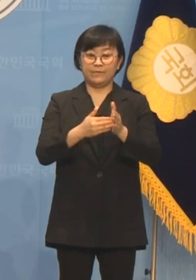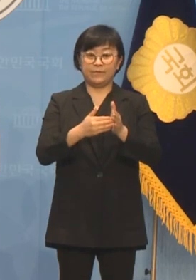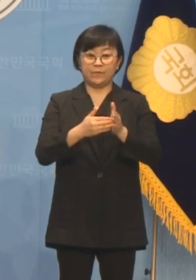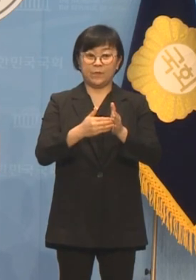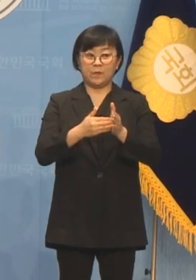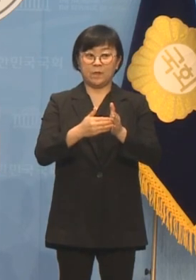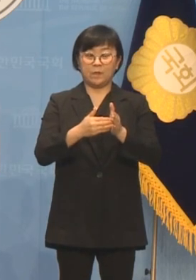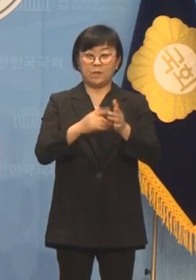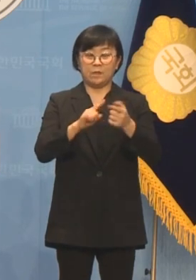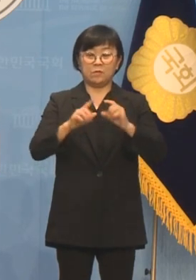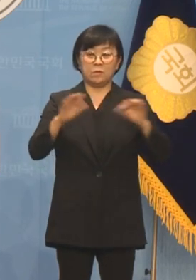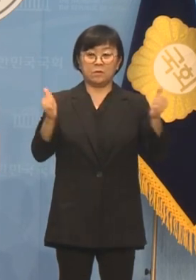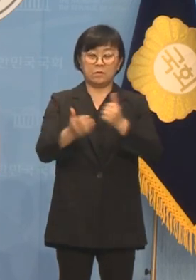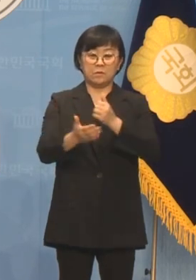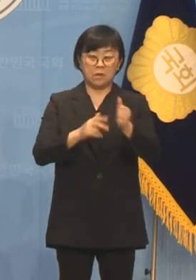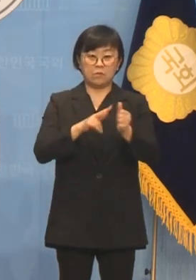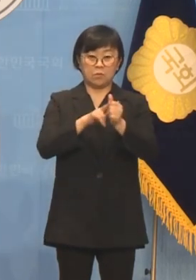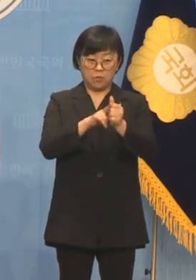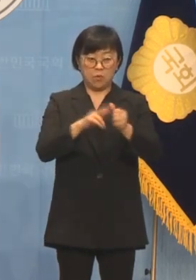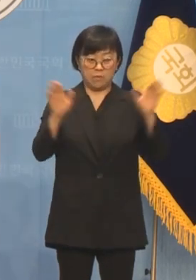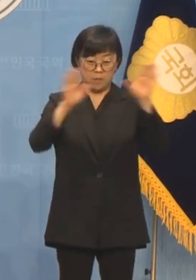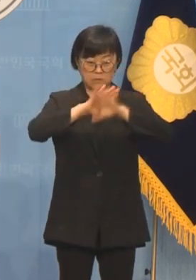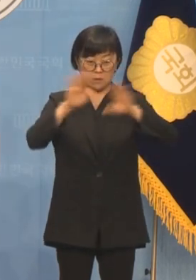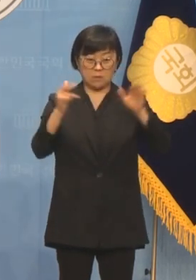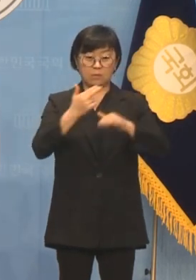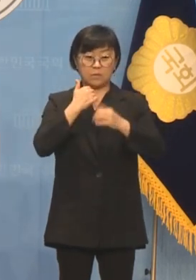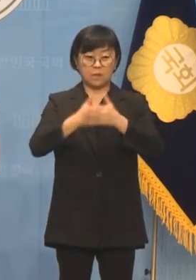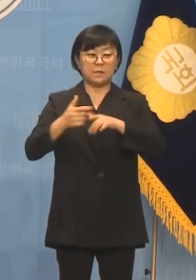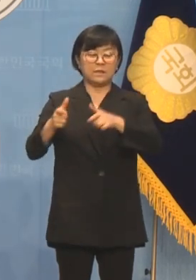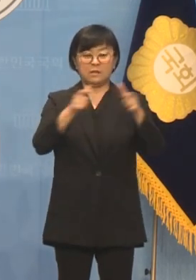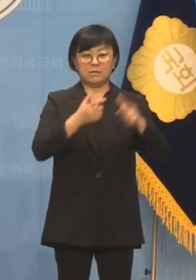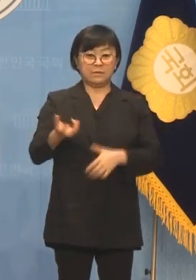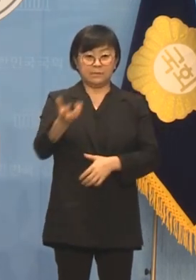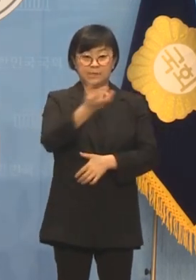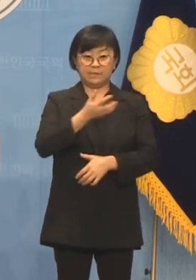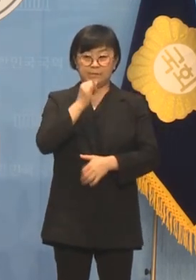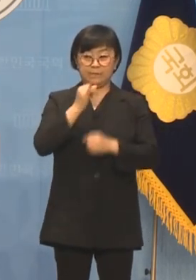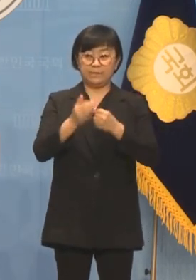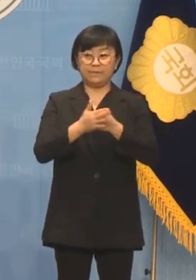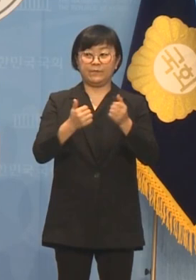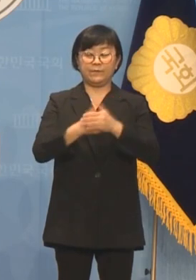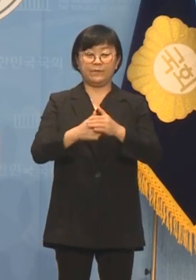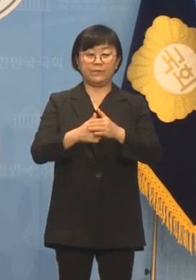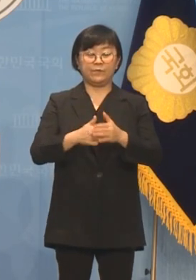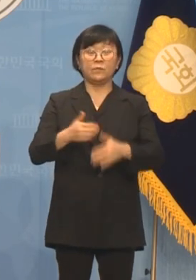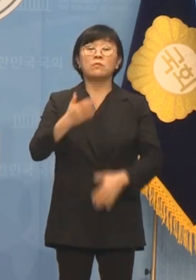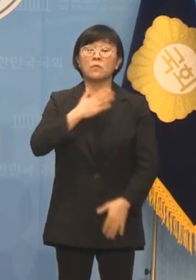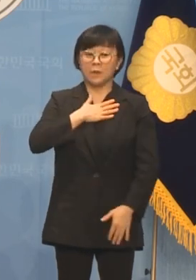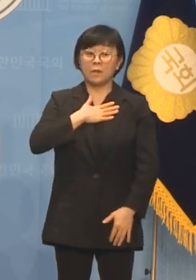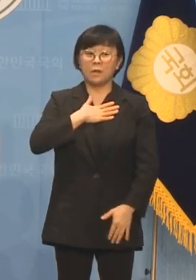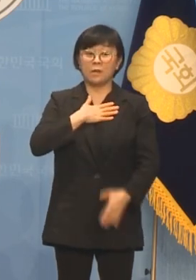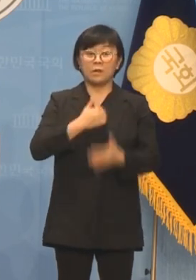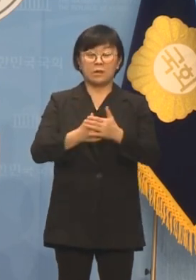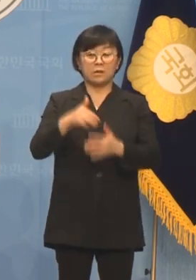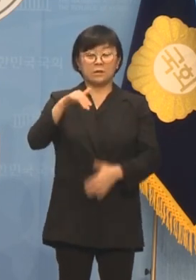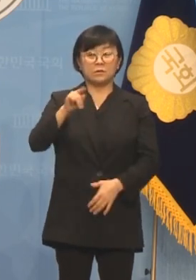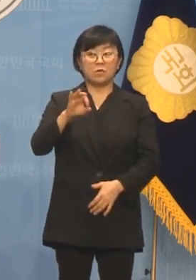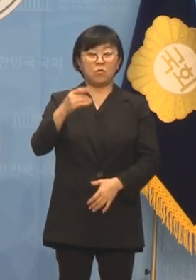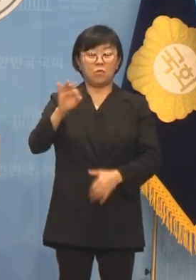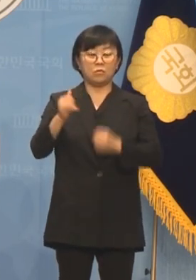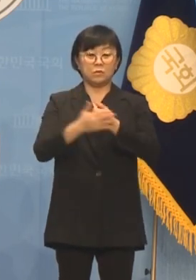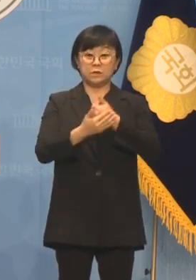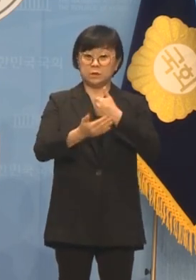청원구 국회의원 예비후보로 밤낮을 가리지 않고 지역을였습니다 유행이 청원구 유권자들로부터